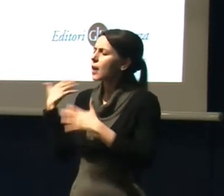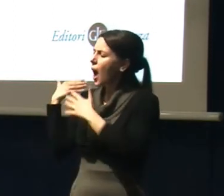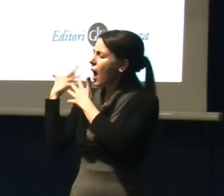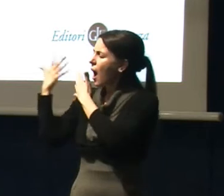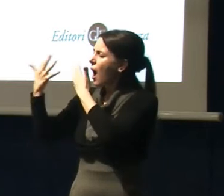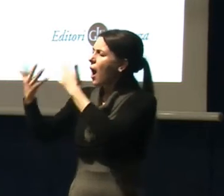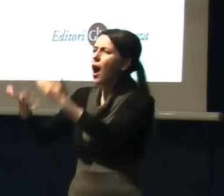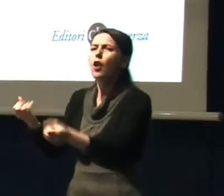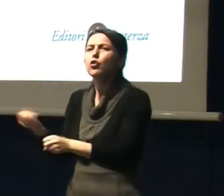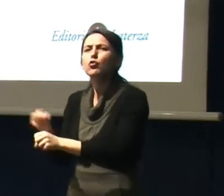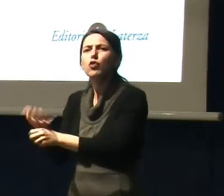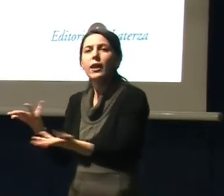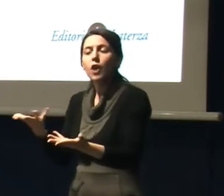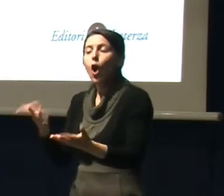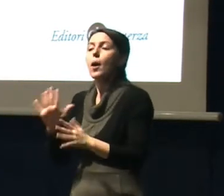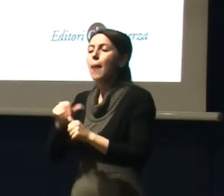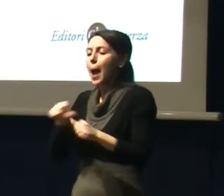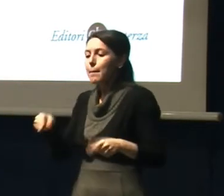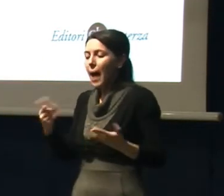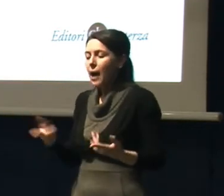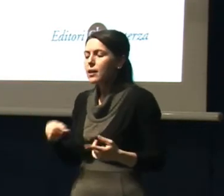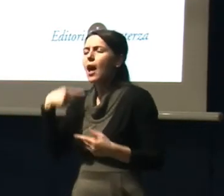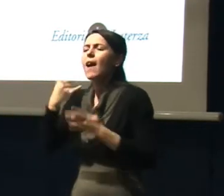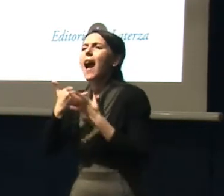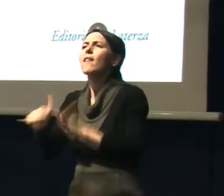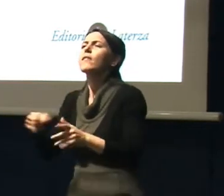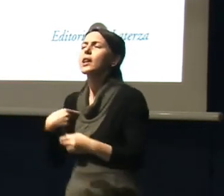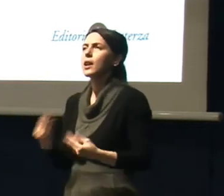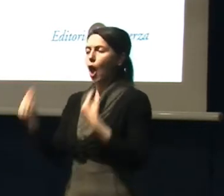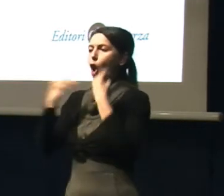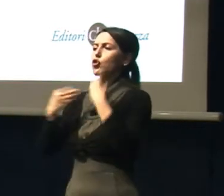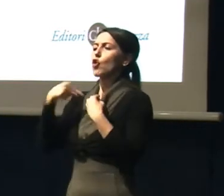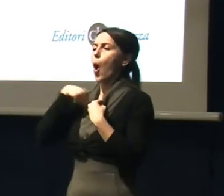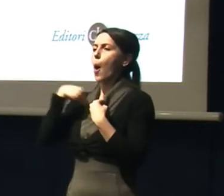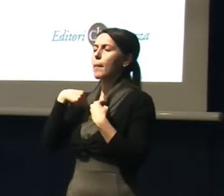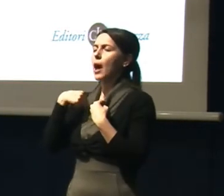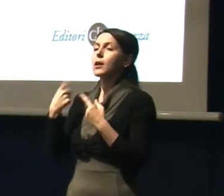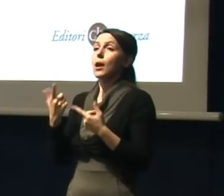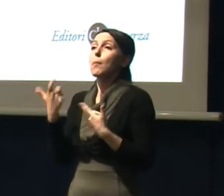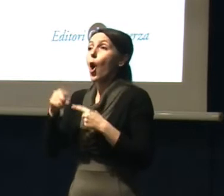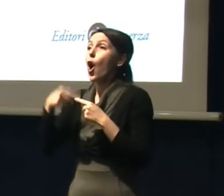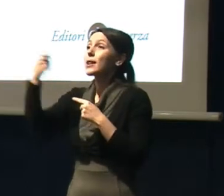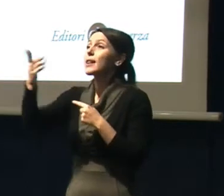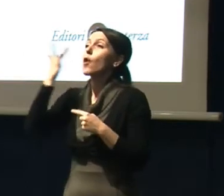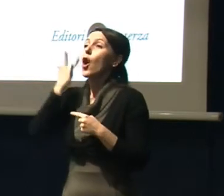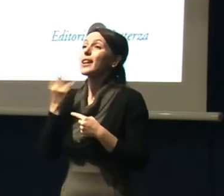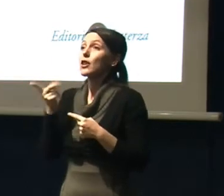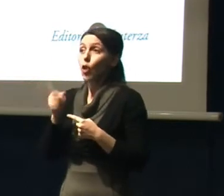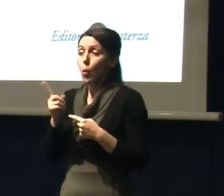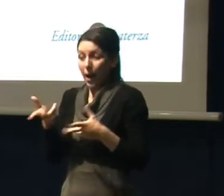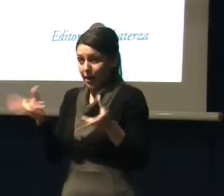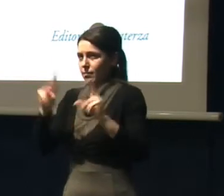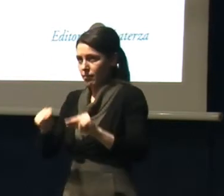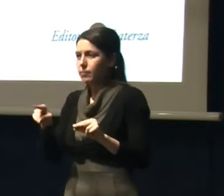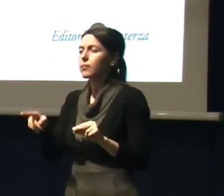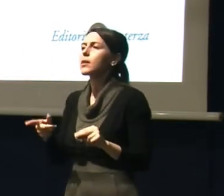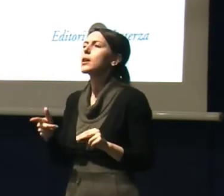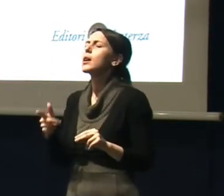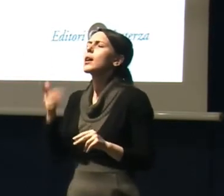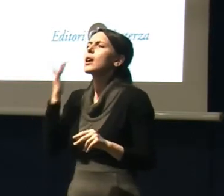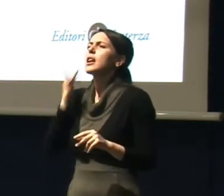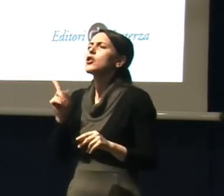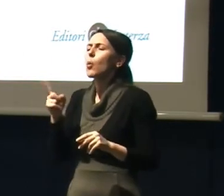per farci delle domande su noi stessi perché quello che stiamo rischiando lo ripeto un'altra volta e di non farci la